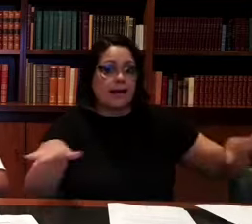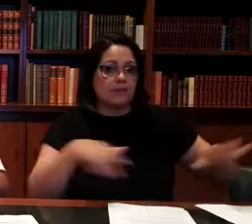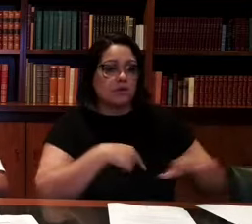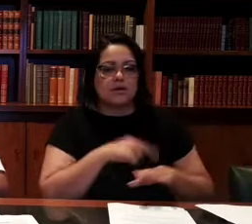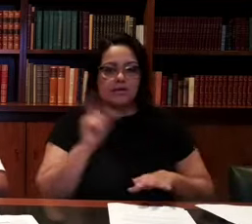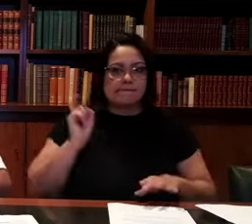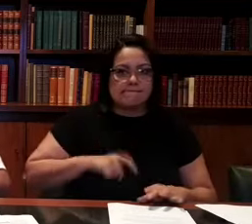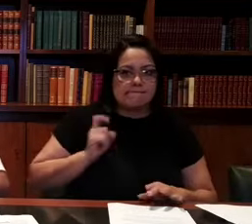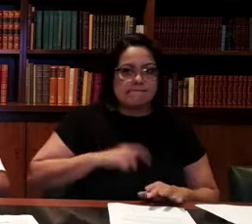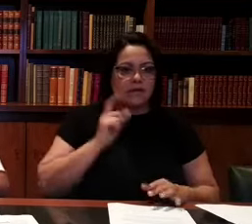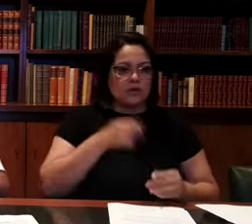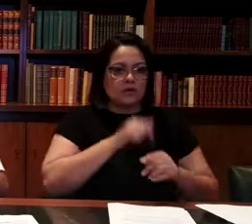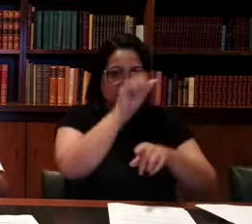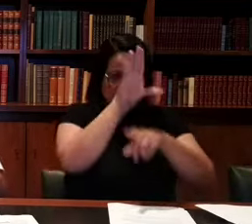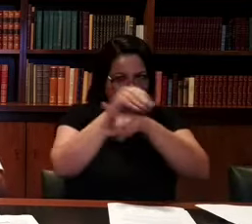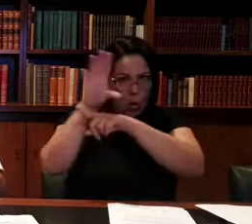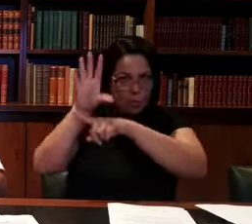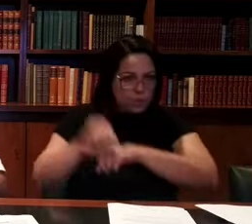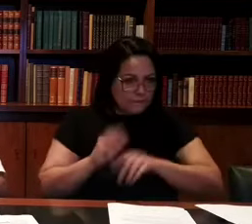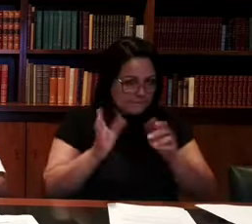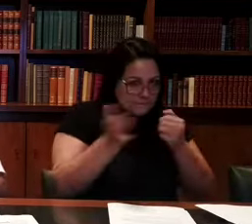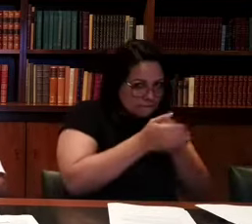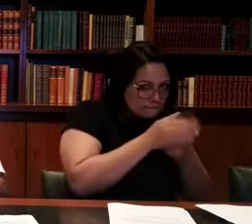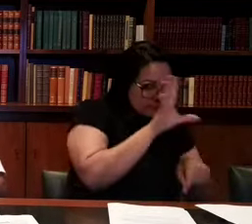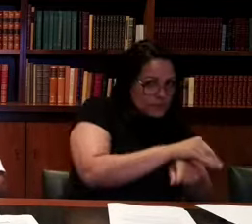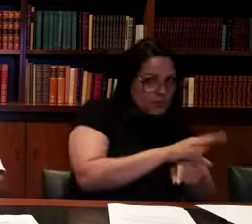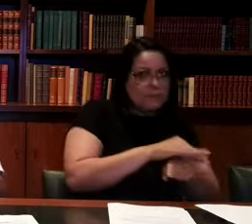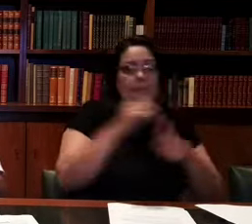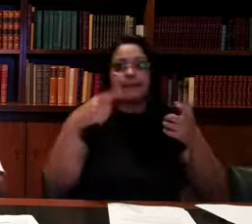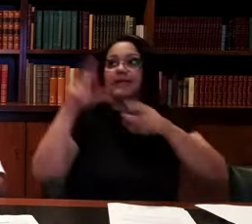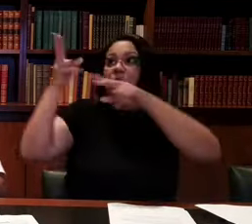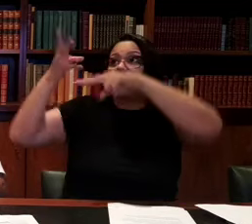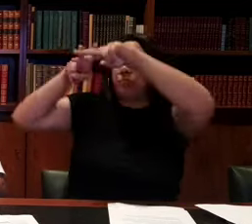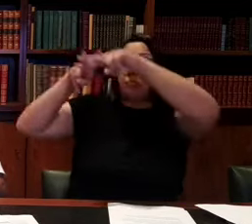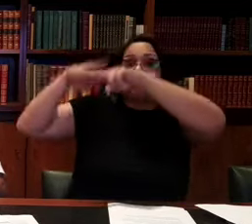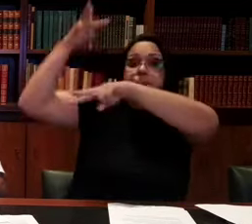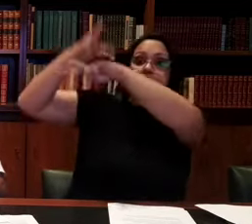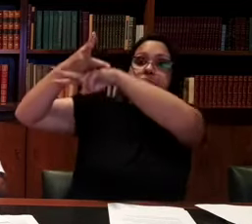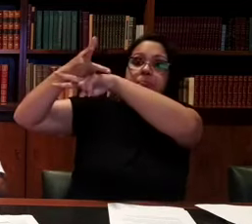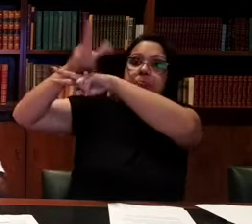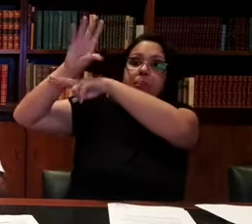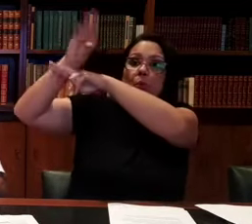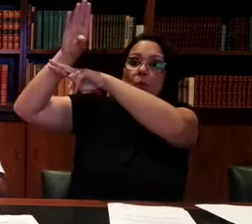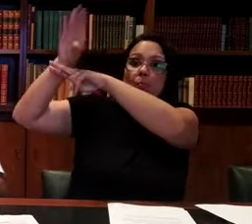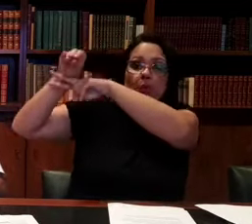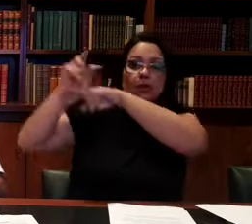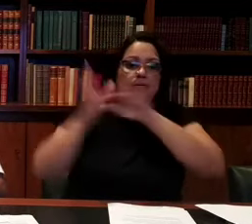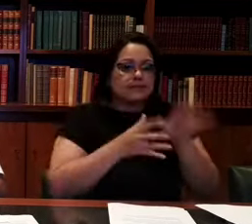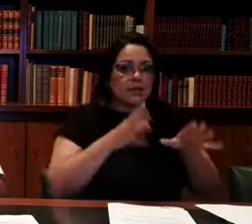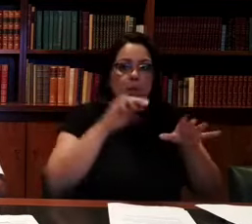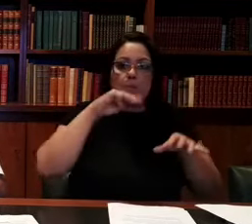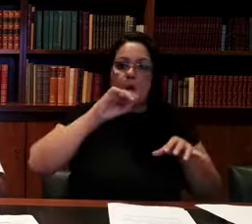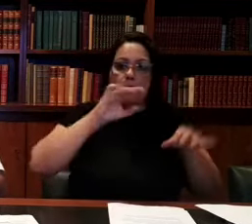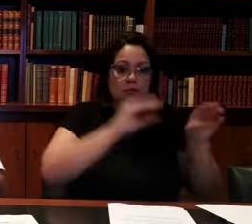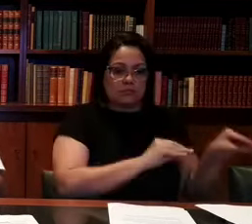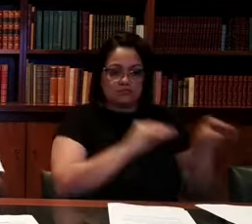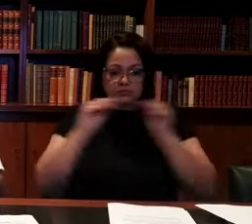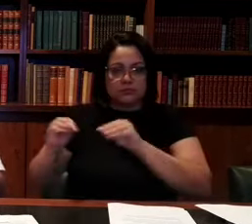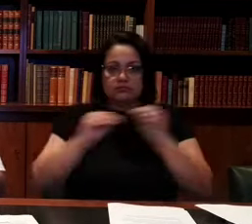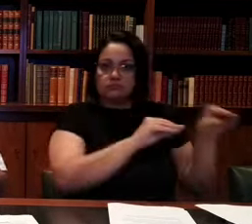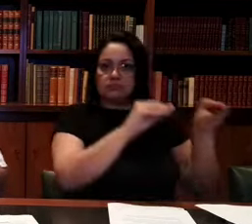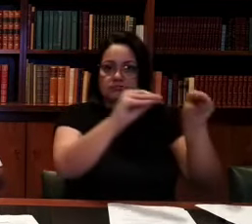pegadinha de radares móveis por aí agora os fixo então eu tô achando está tendo um abuso acordar de radares fixos pelo